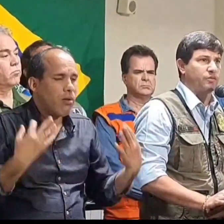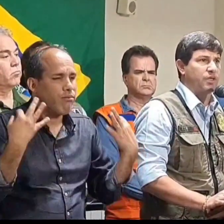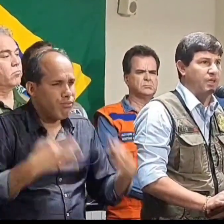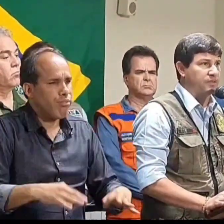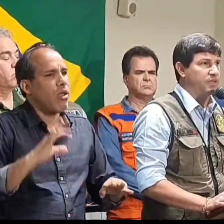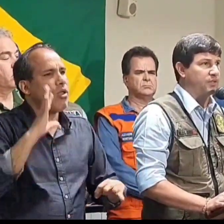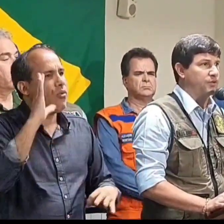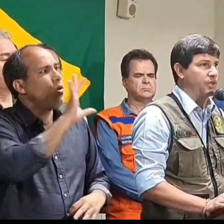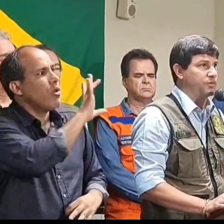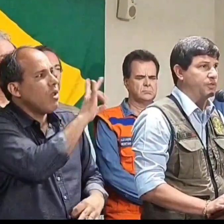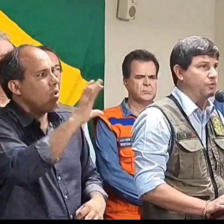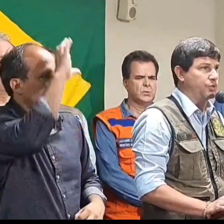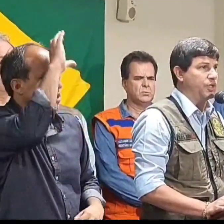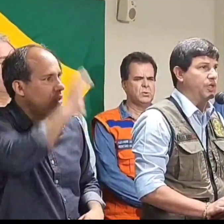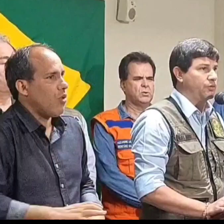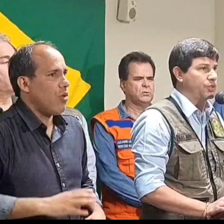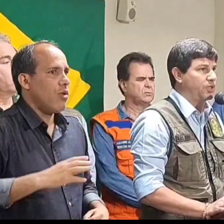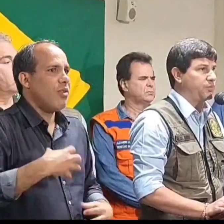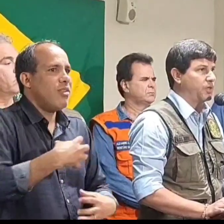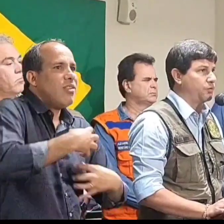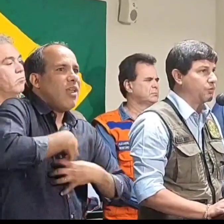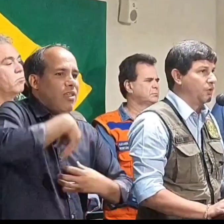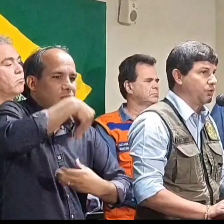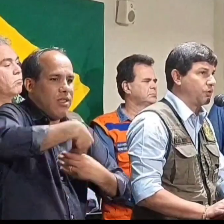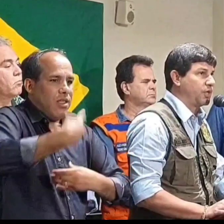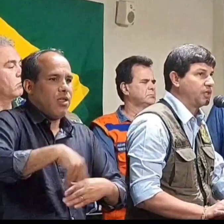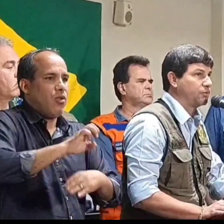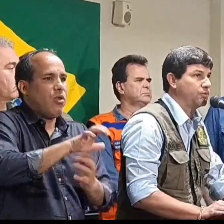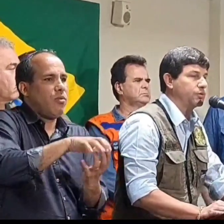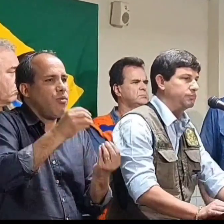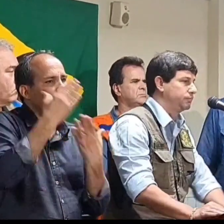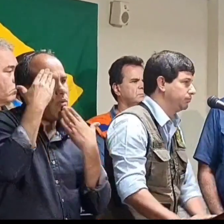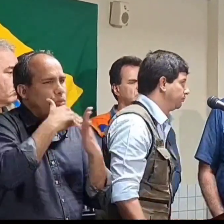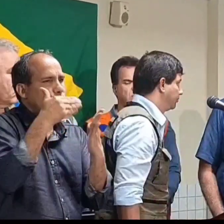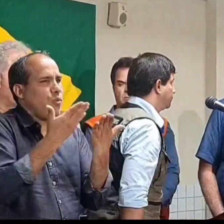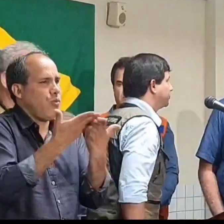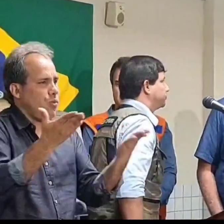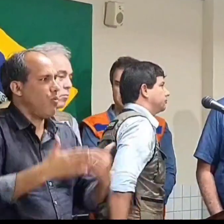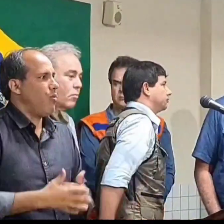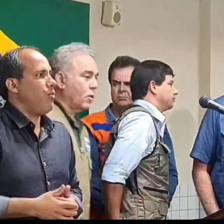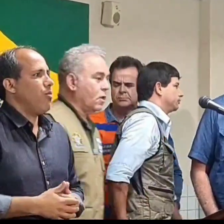justamente a situação que cada cidadão está vivendo hoje no estado de Pernambuco. Muito obrigado a todos.